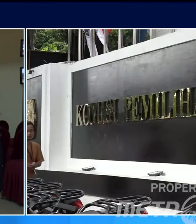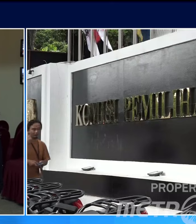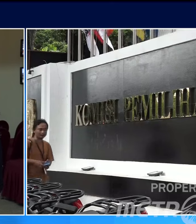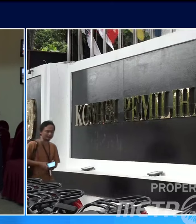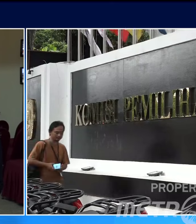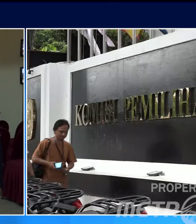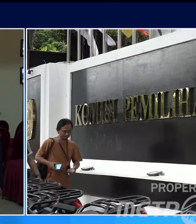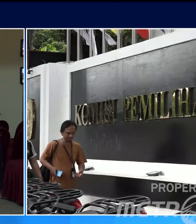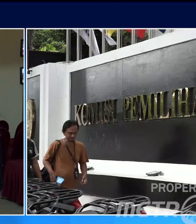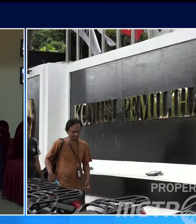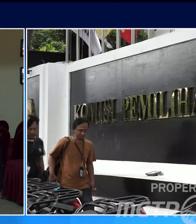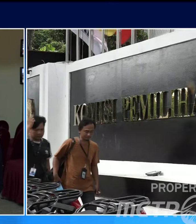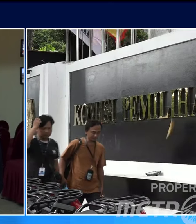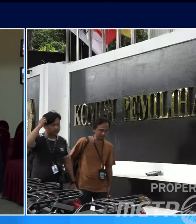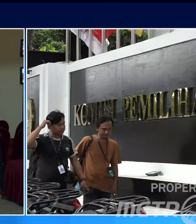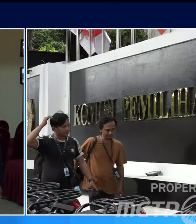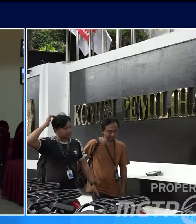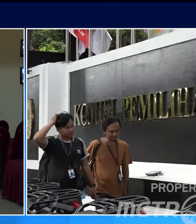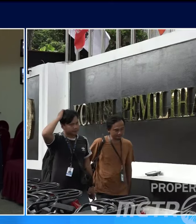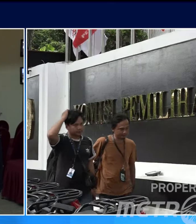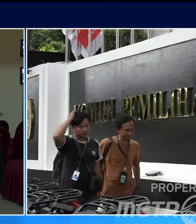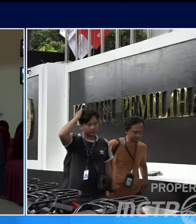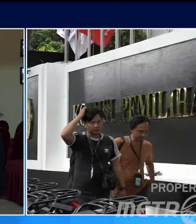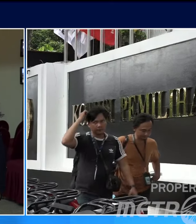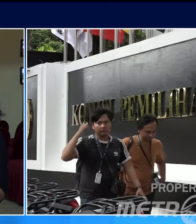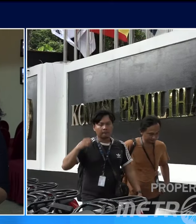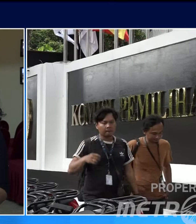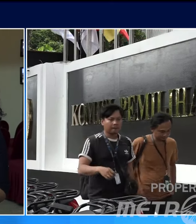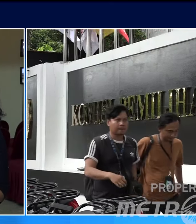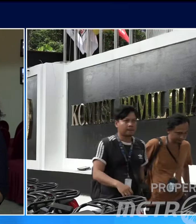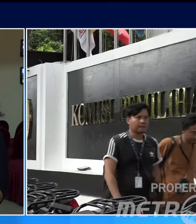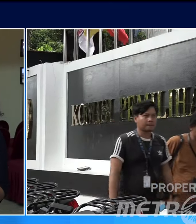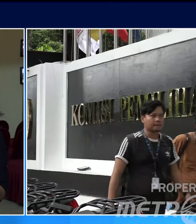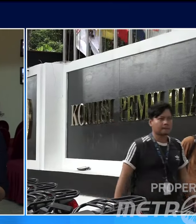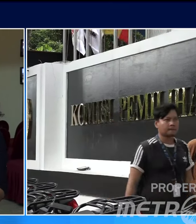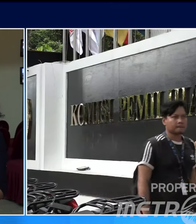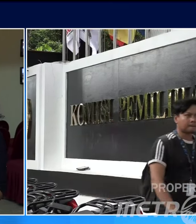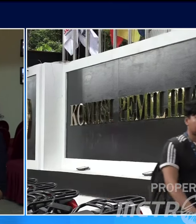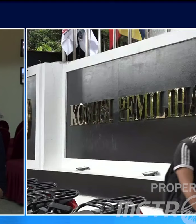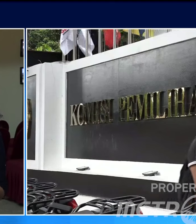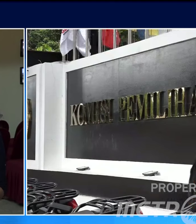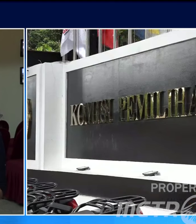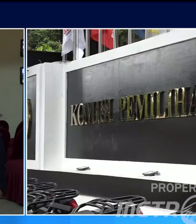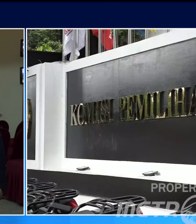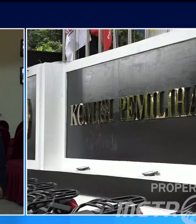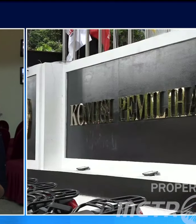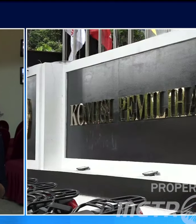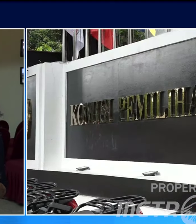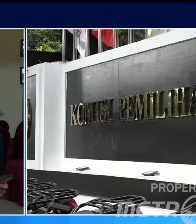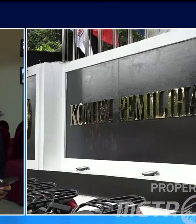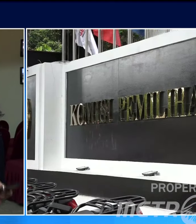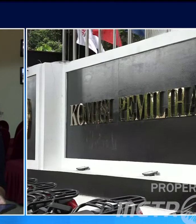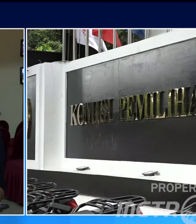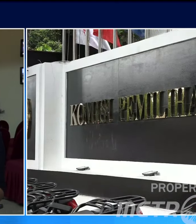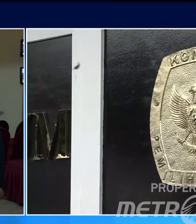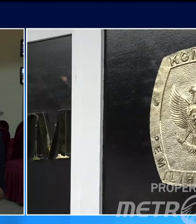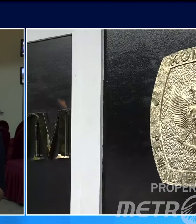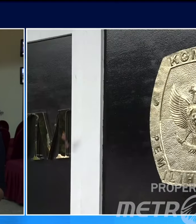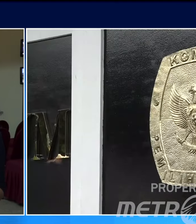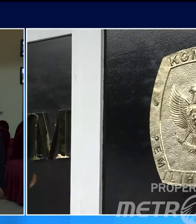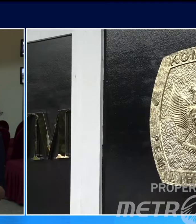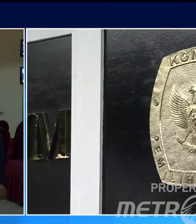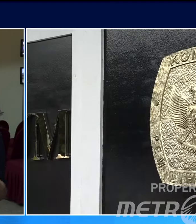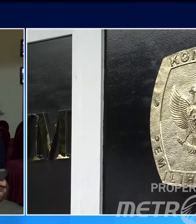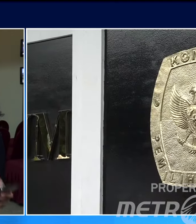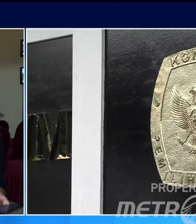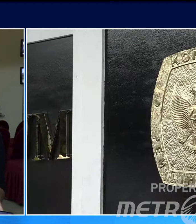Jika sesuai rencana dijadwalkan pada pukul 9 waktu Indonesia Barat, namun sampai saat ini awak media masih belum memantau